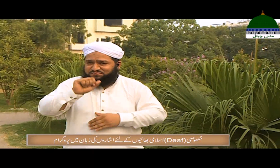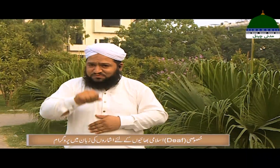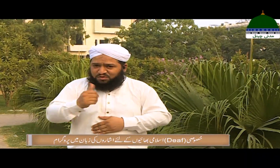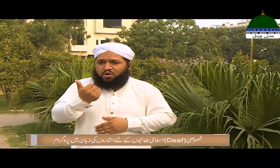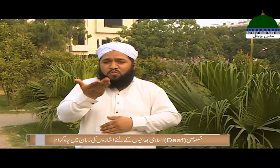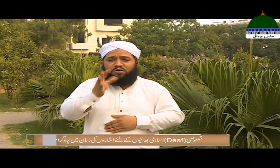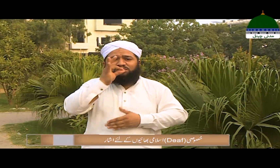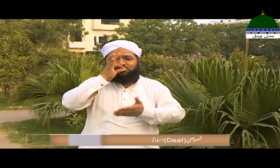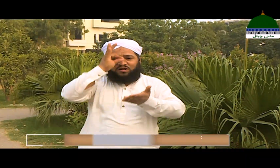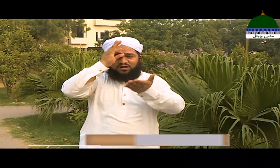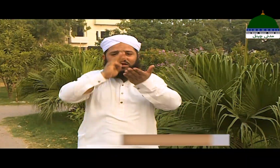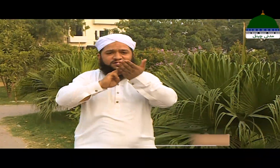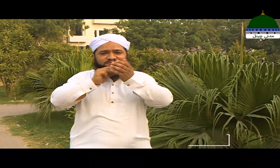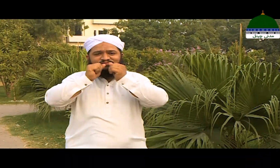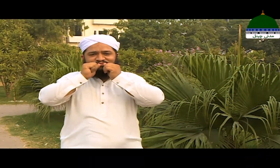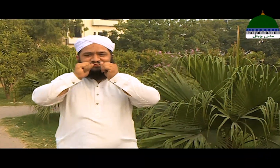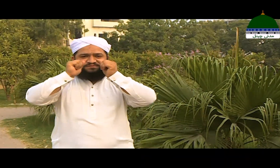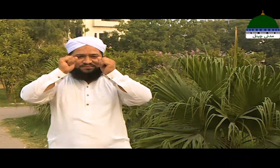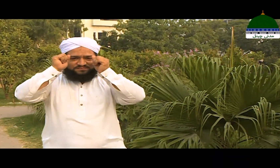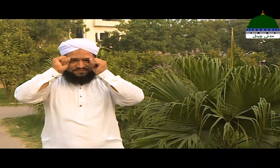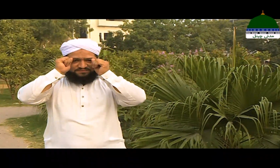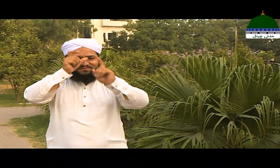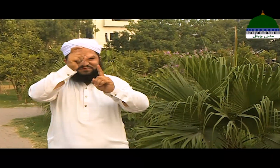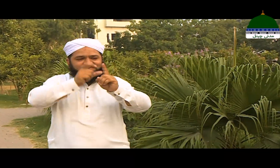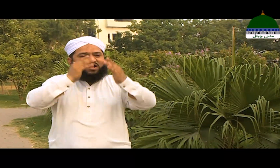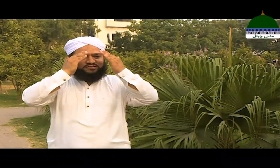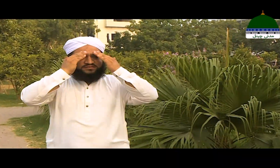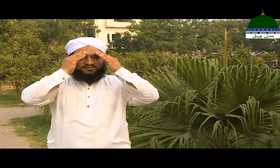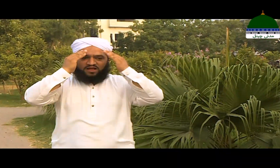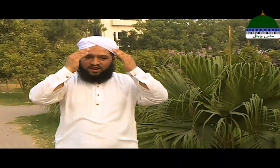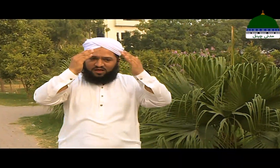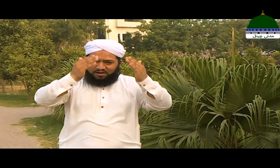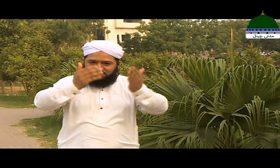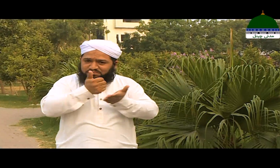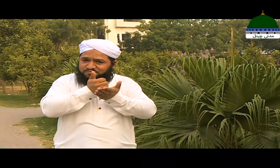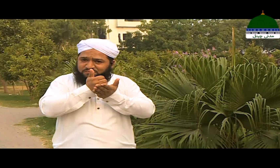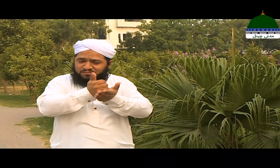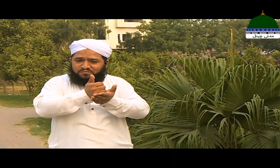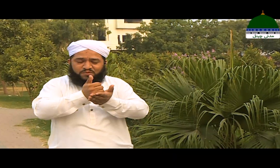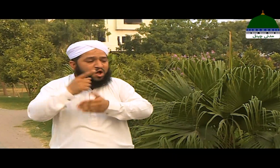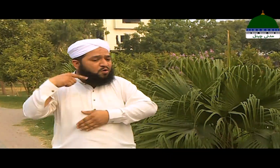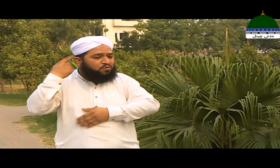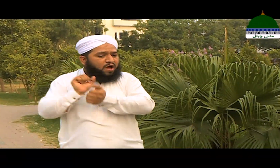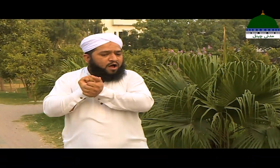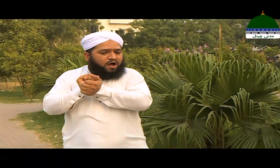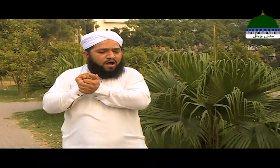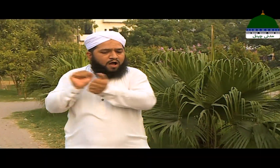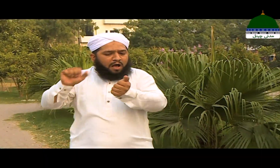اور نبی صلی اللہ علیہ وآلہ وصحبہ وسلم پر سلام بھیجنا غلام آزاد کرنے سے افضل